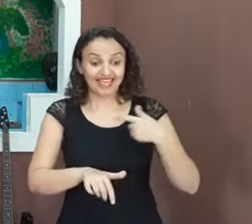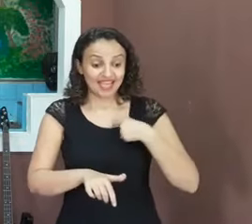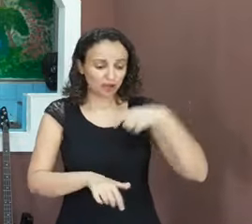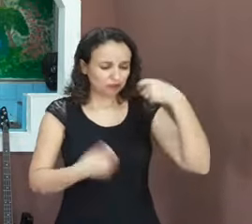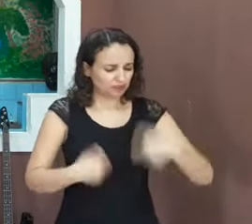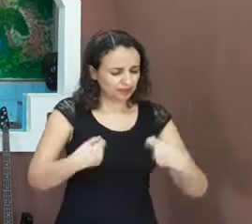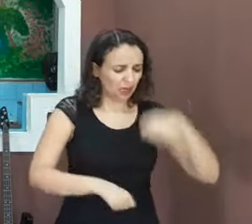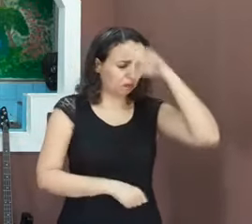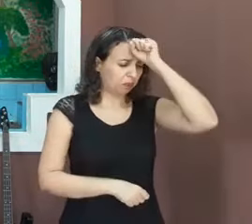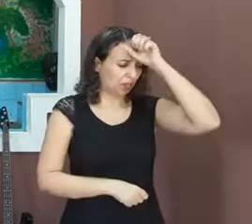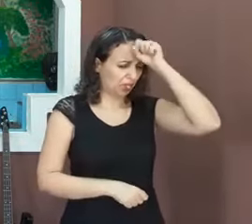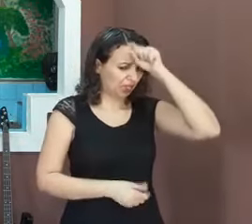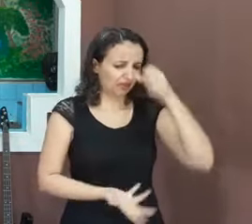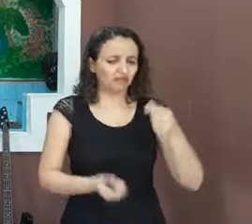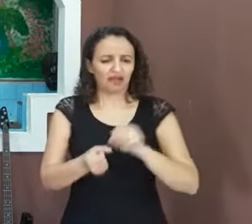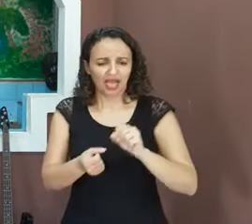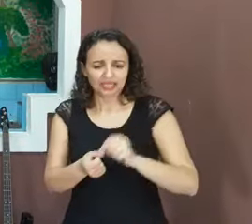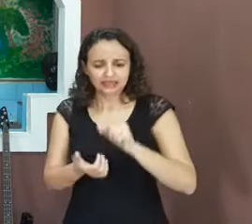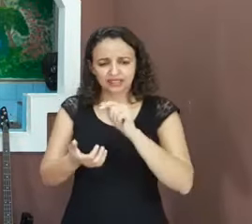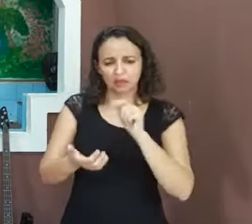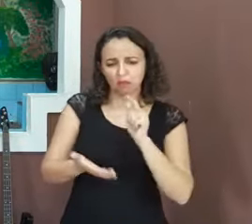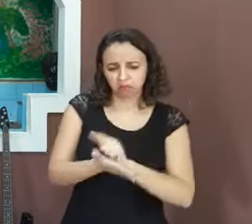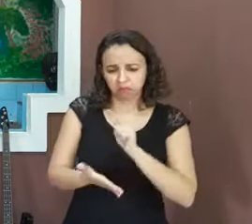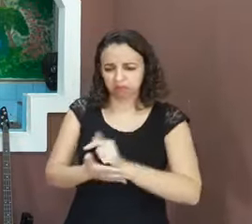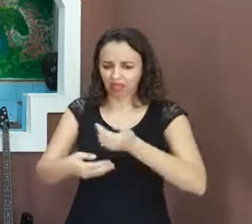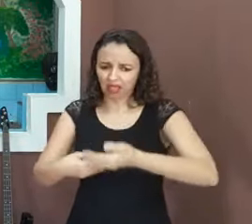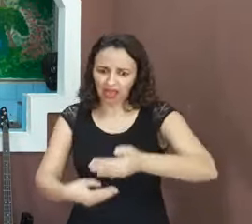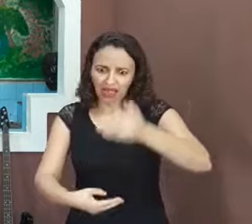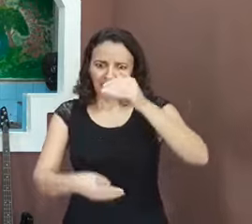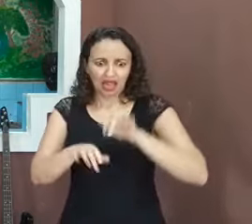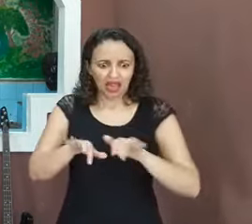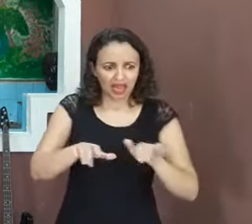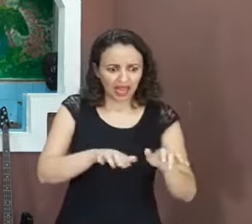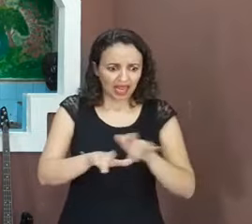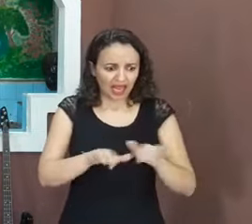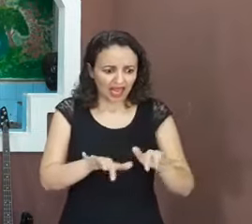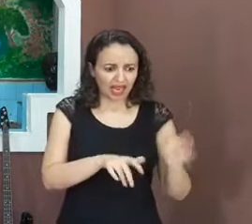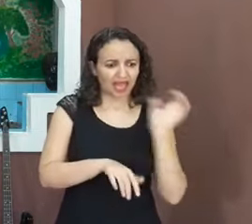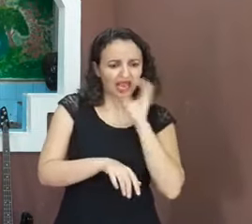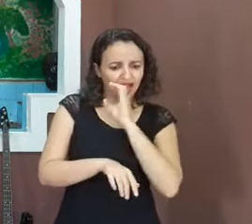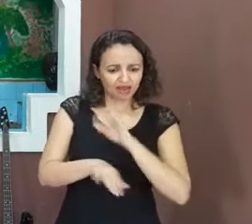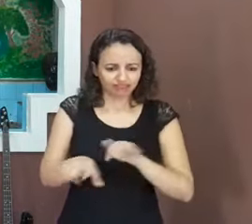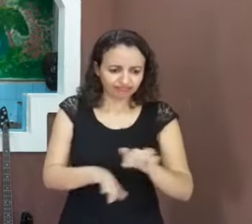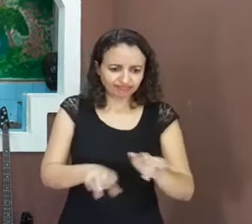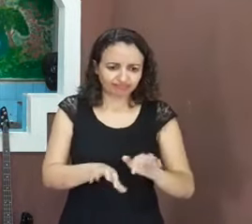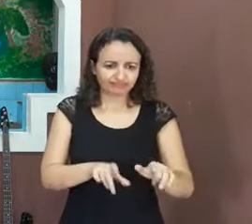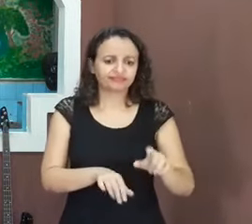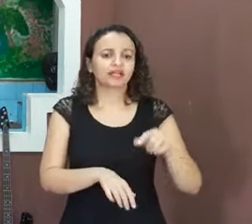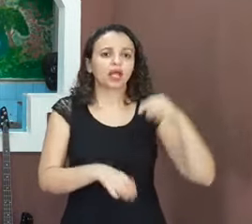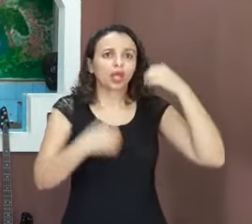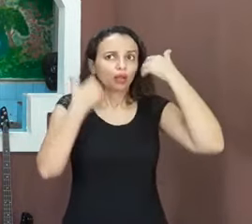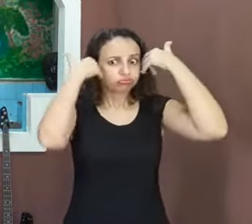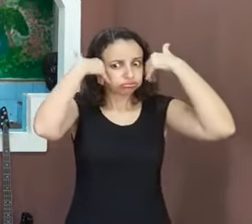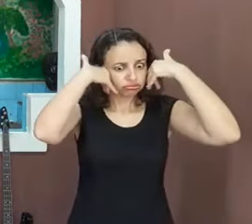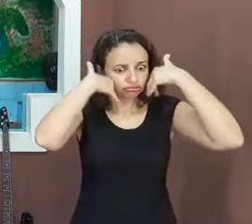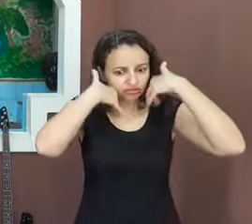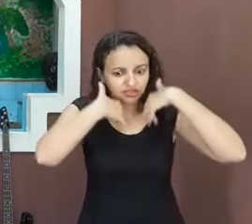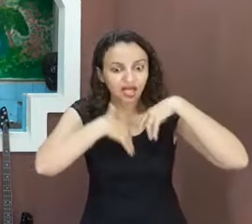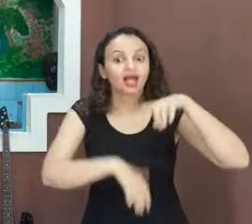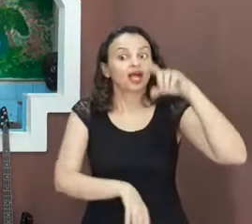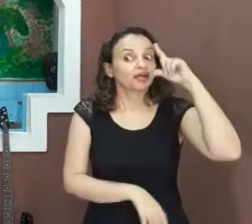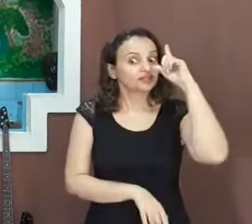aprender ofício, eu tinha que estar dando os toques por minuto, eu tinha que tabular, nossa, quanta coisa difícil, e foi suado, né? Nas últimas